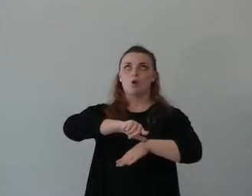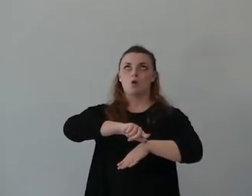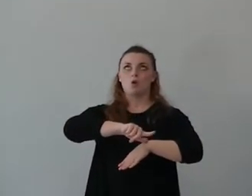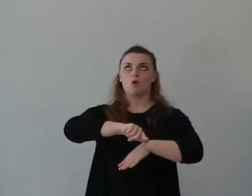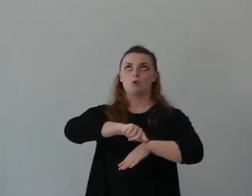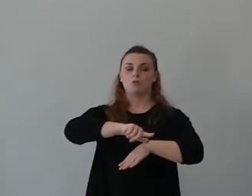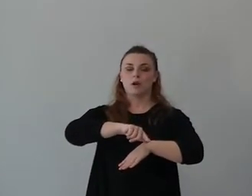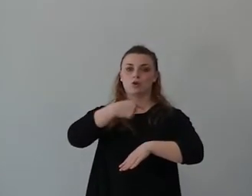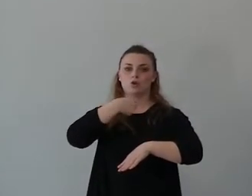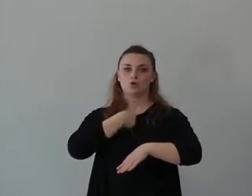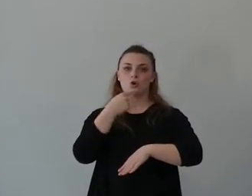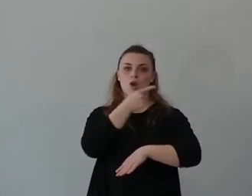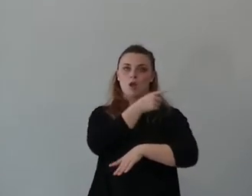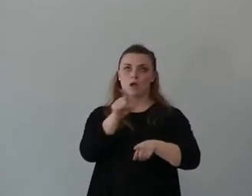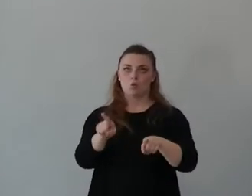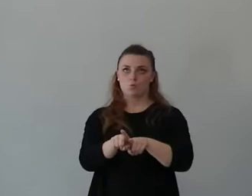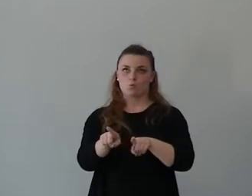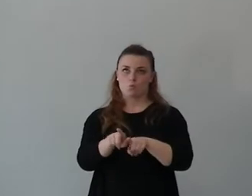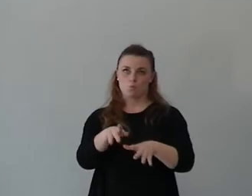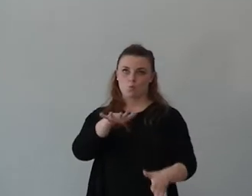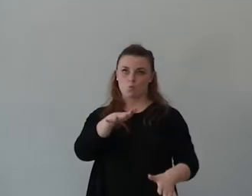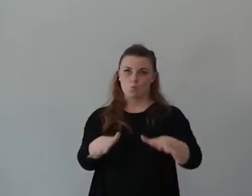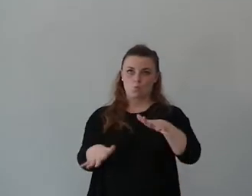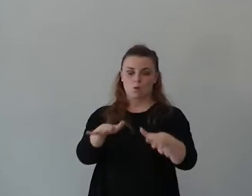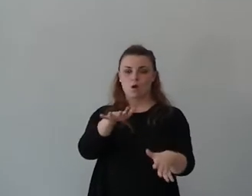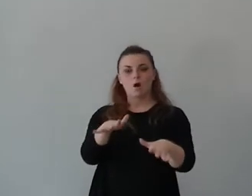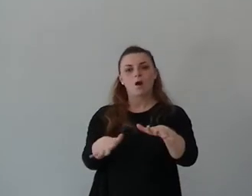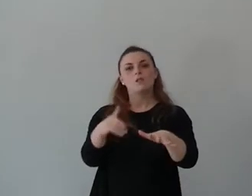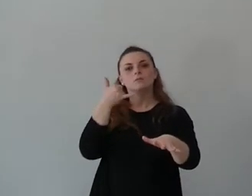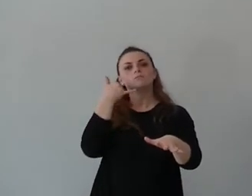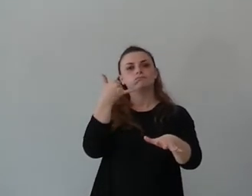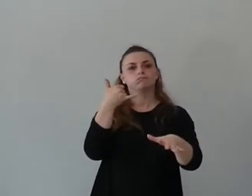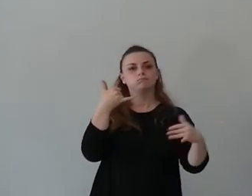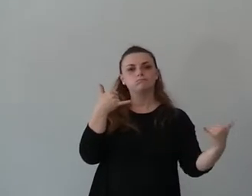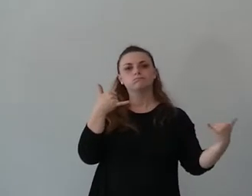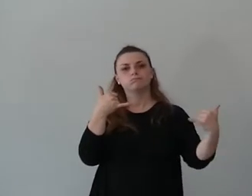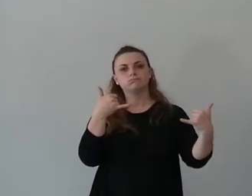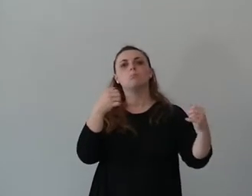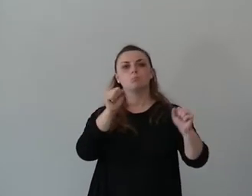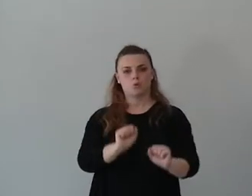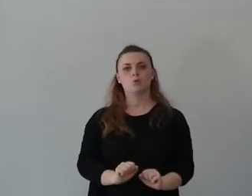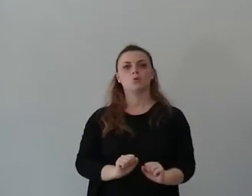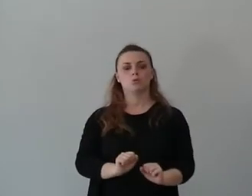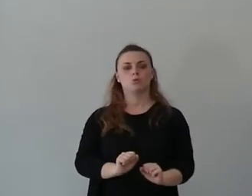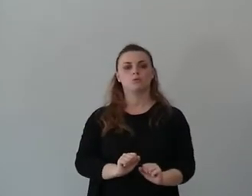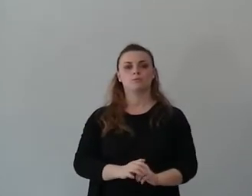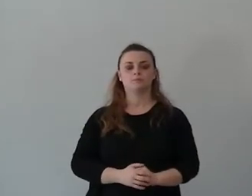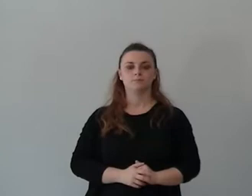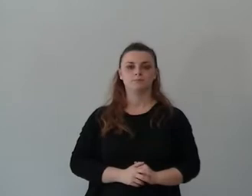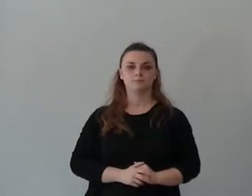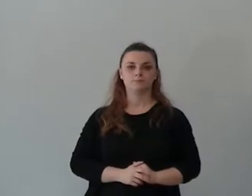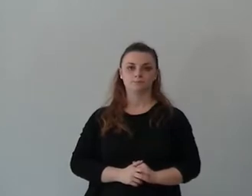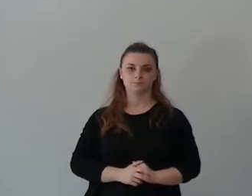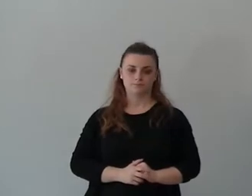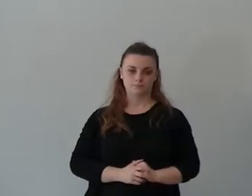stesso città, ma nello stesso fuso orario, e quindi potevamo parlare al telefono. And I remember she really challenged me. Every time we spoke, we